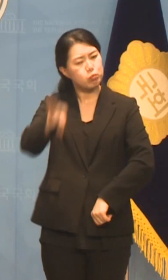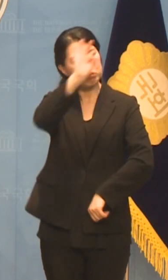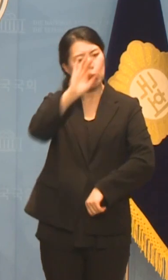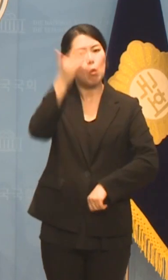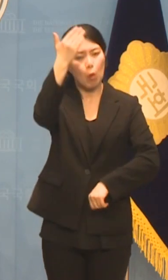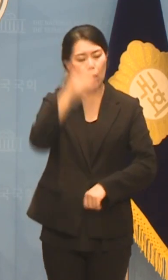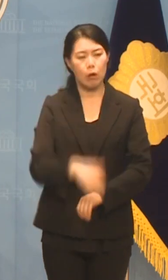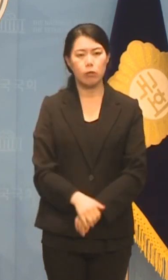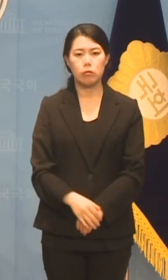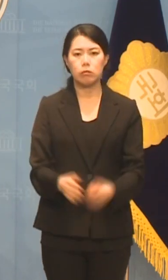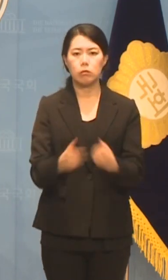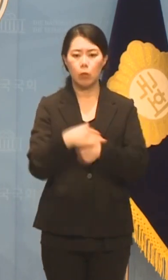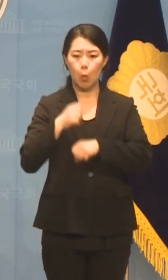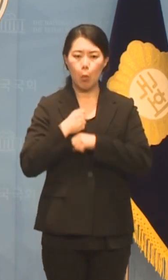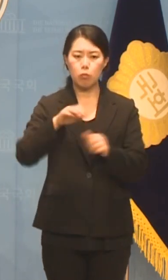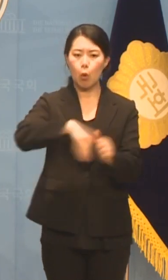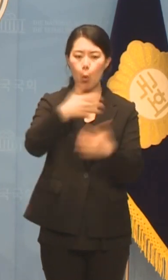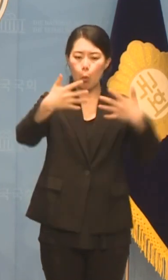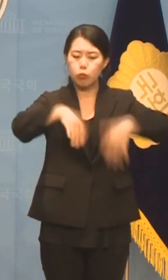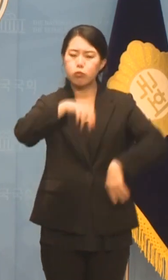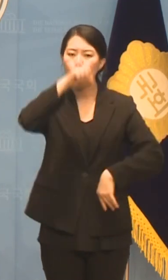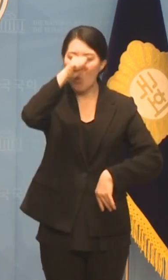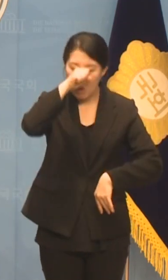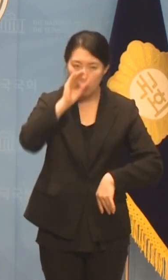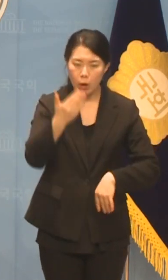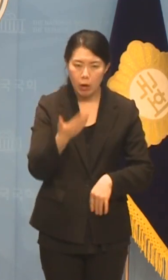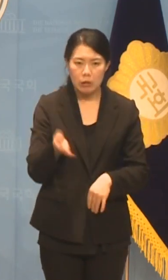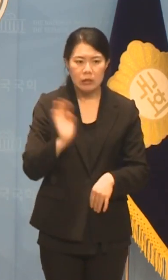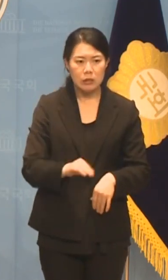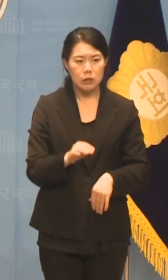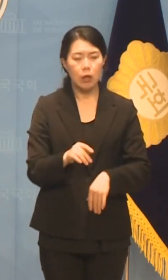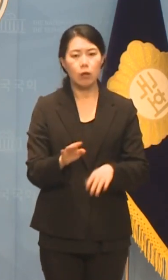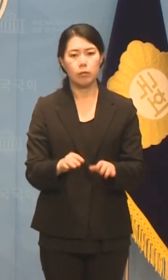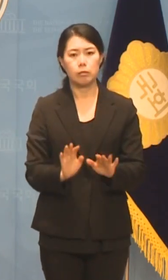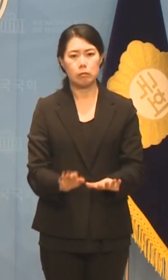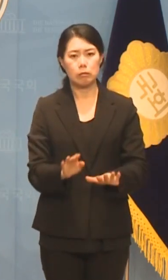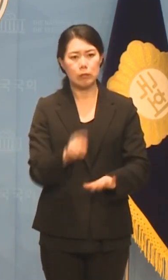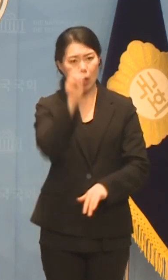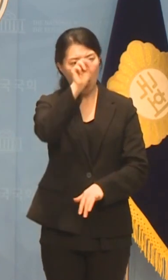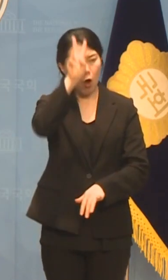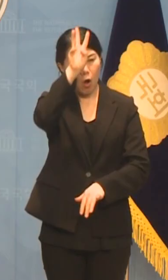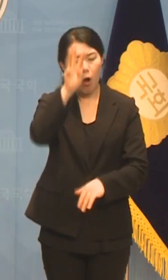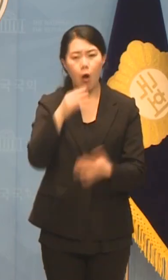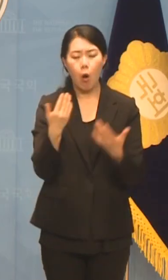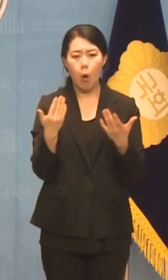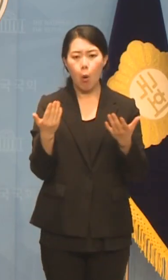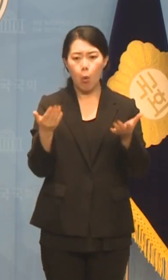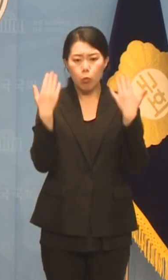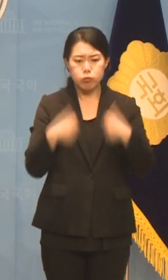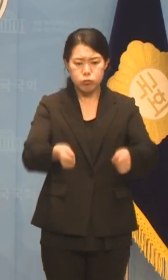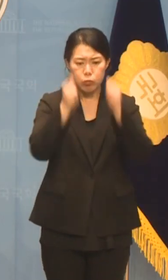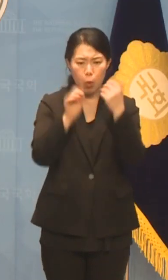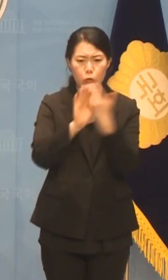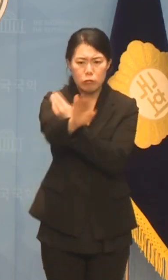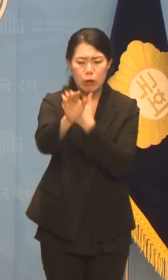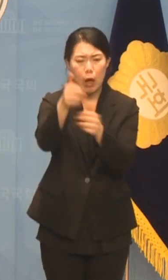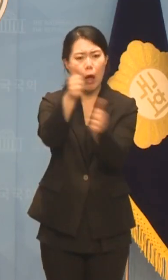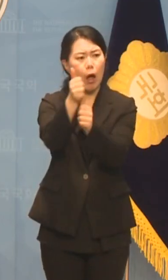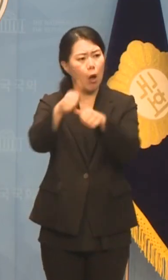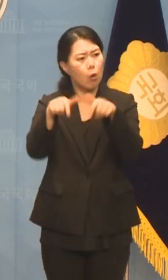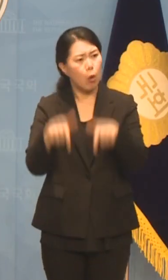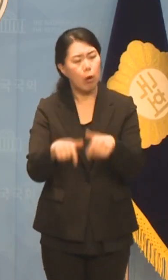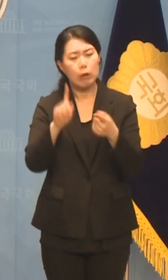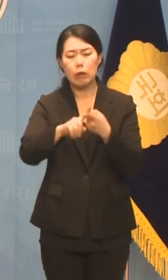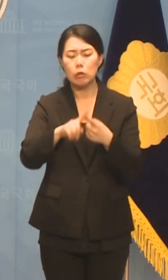등 복무 여건이 좋아진 데 비해 초중급 간부들에 대한 초는 제자리 걸음이다 보니